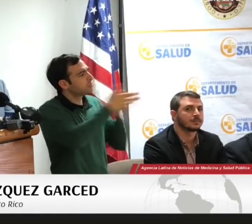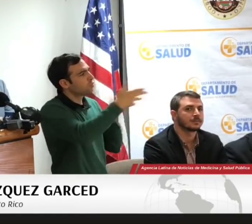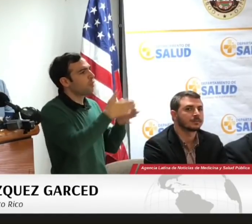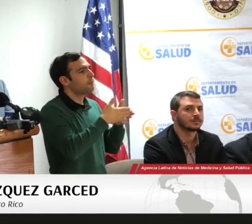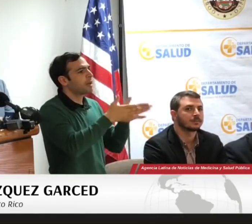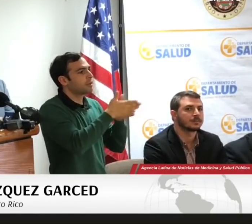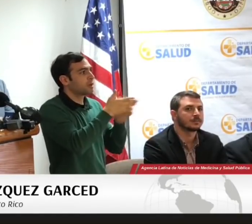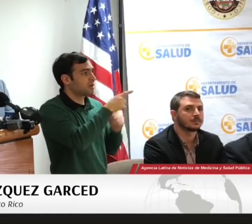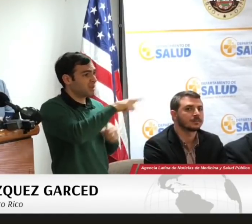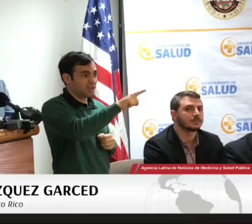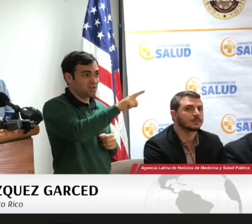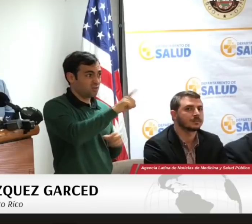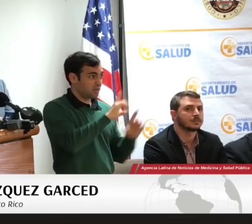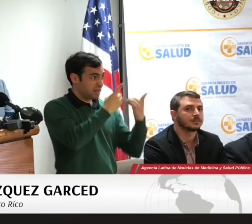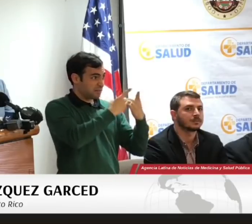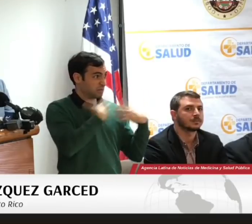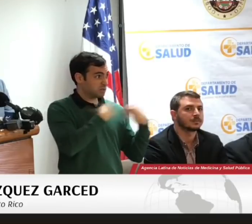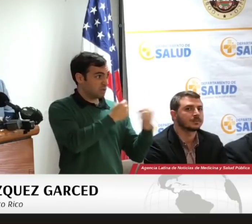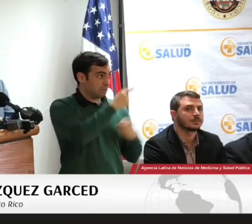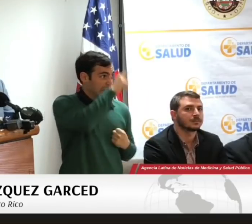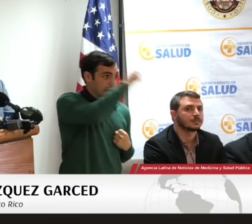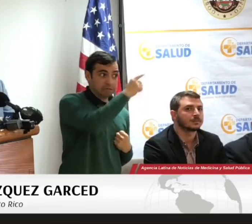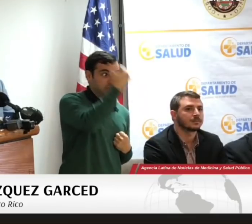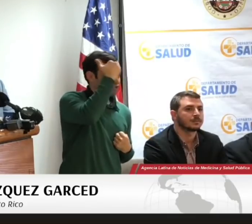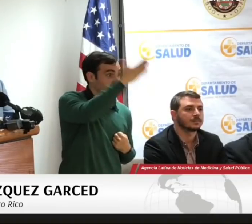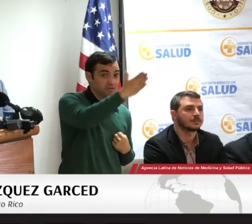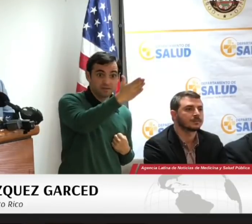Salud allá no tenía conocimiento de lo que estaba pasando en Puerto Rico.